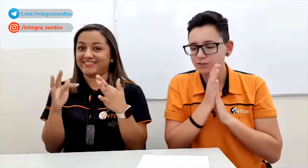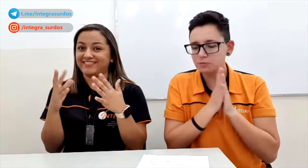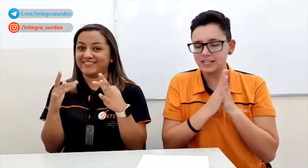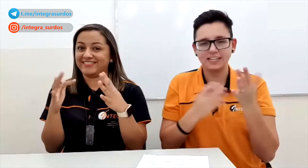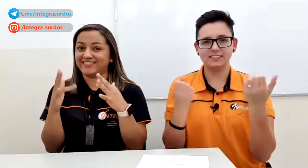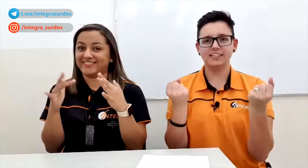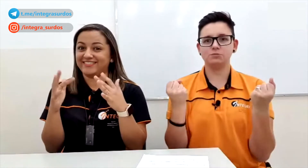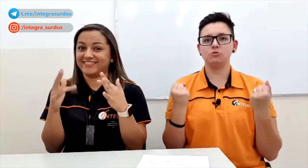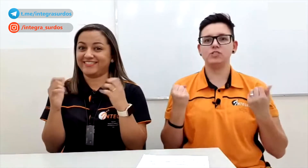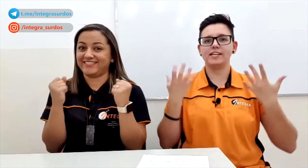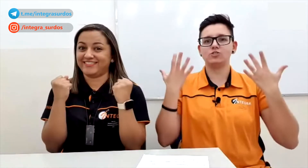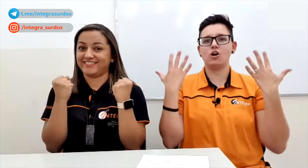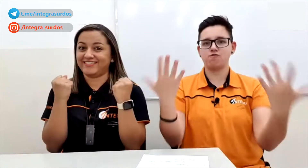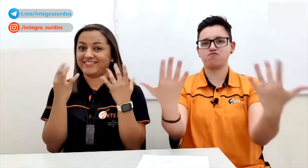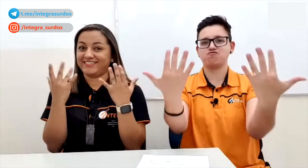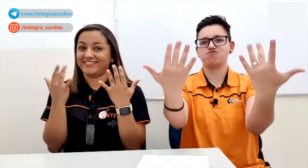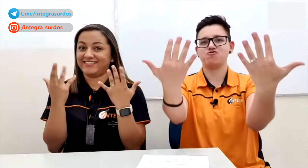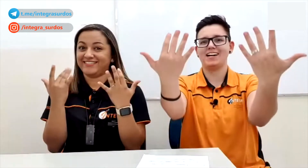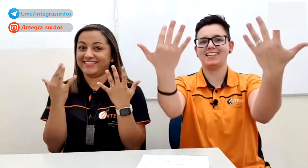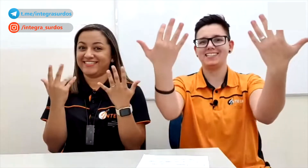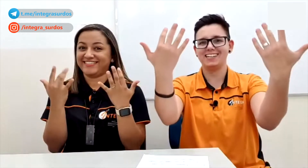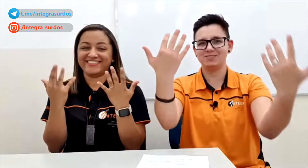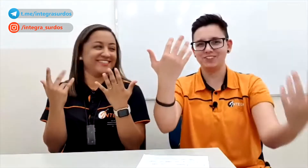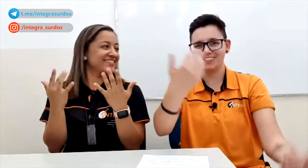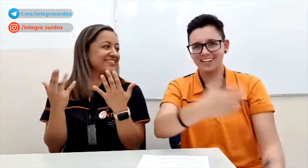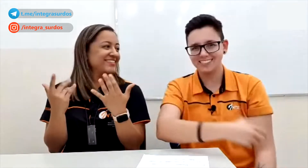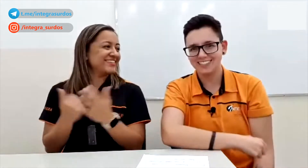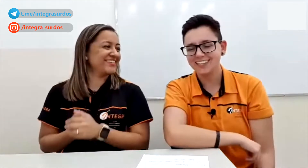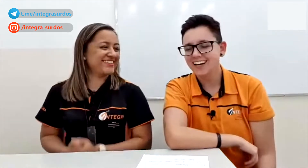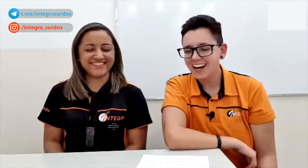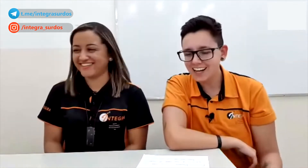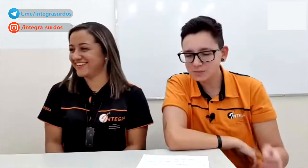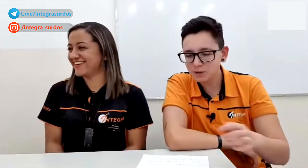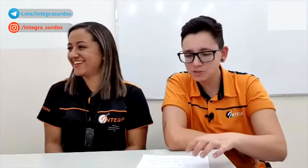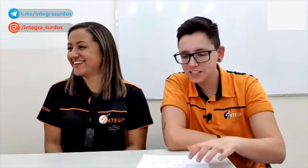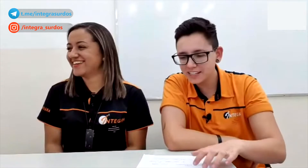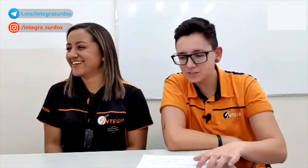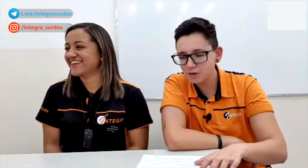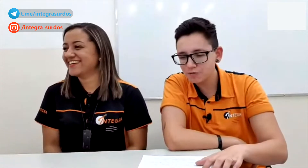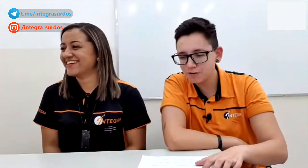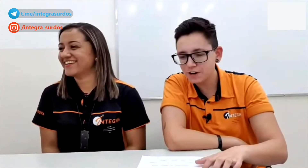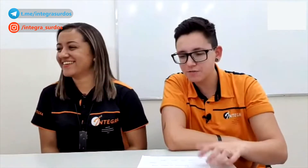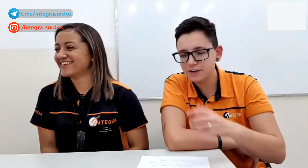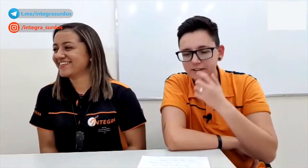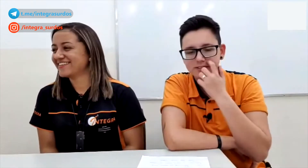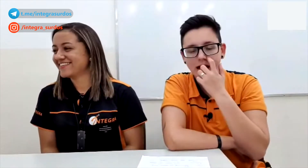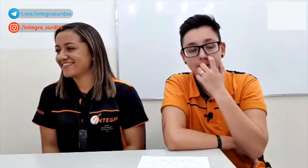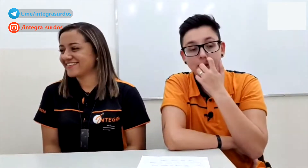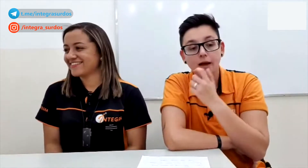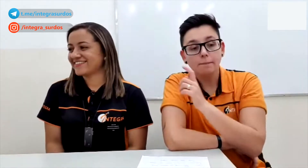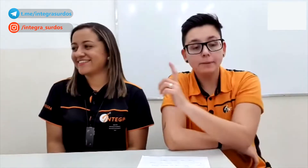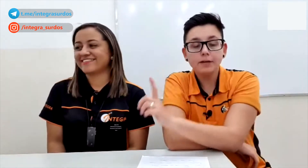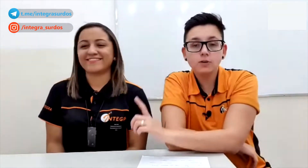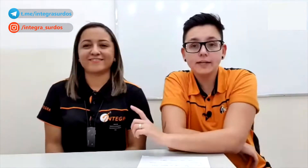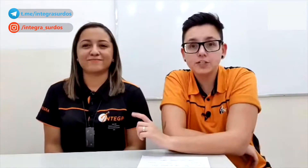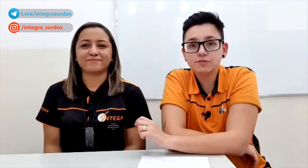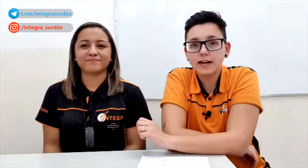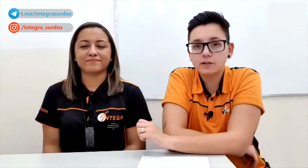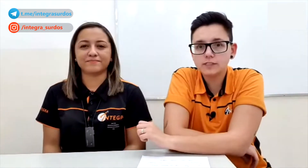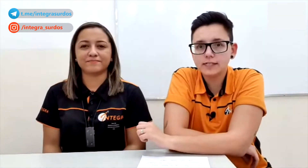vamos aquecer as mãozinhas, ó. Aquecer as mãozinhas aí. As mãozinhas vão ferver, tá? Primeiro eu queria te falar o